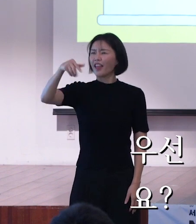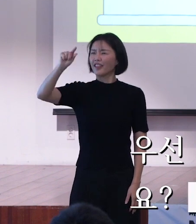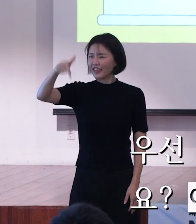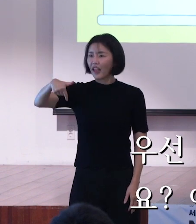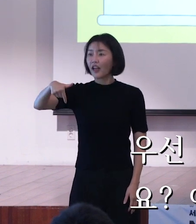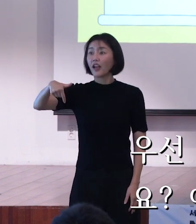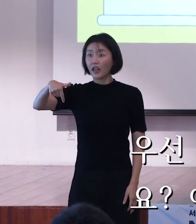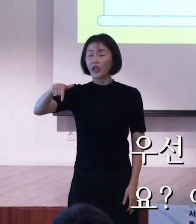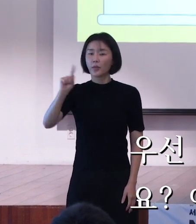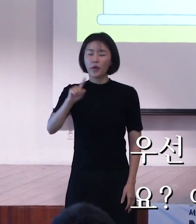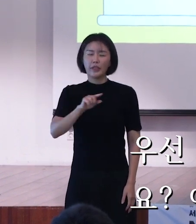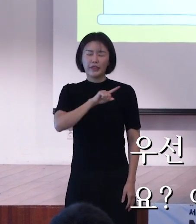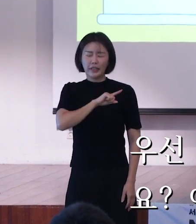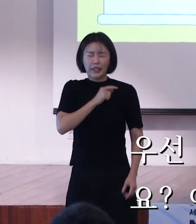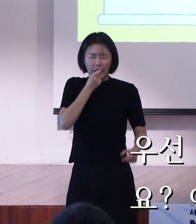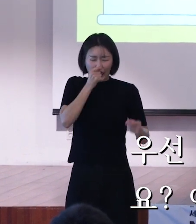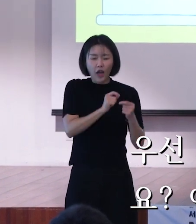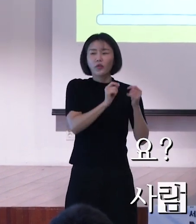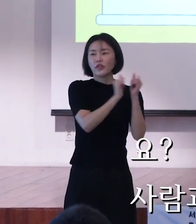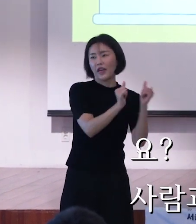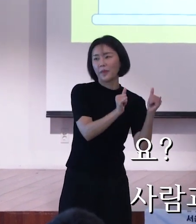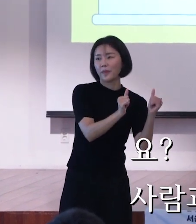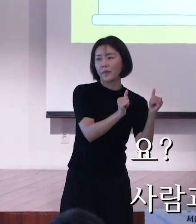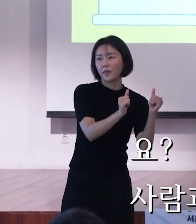애착은 가장 가까운 사람과